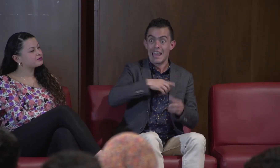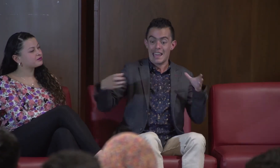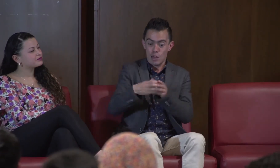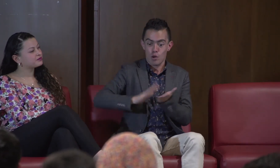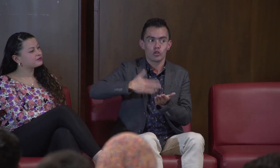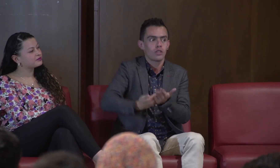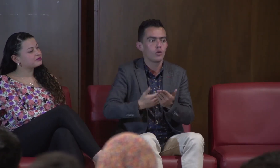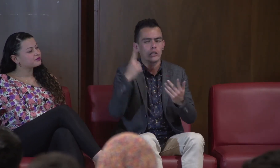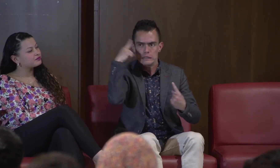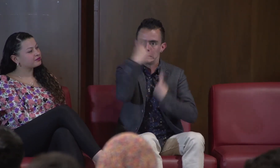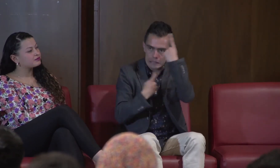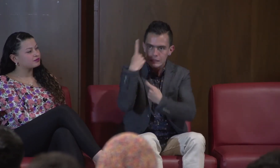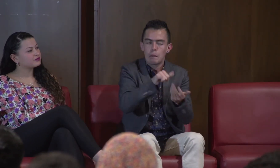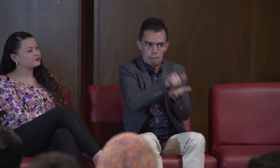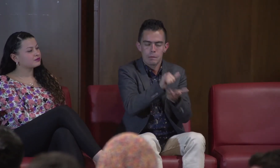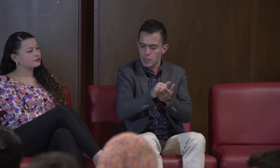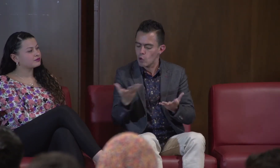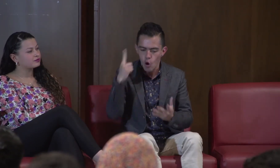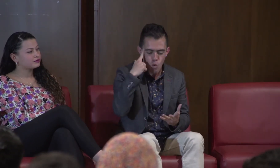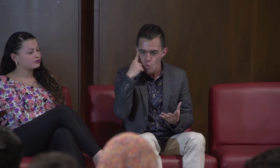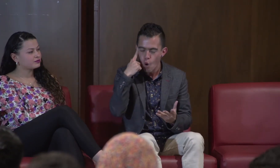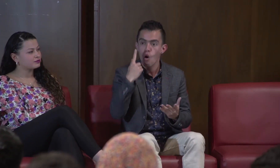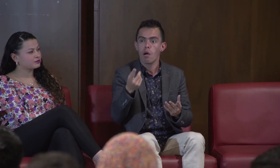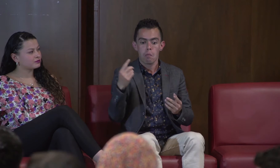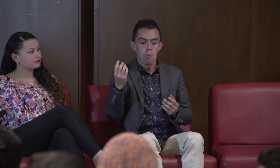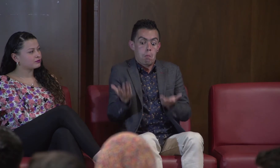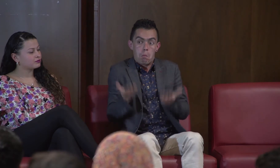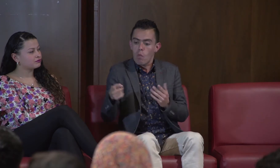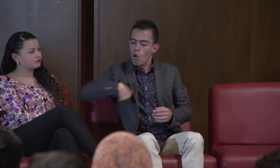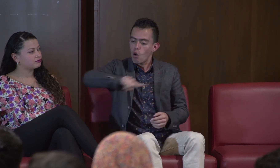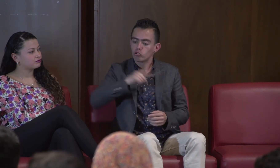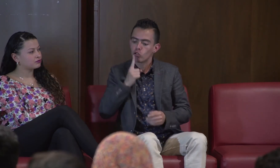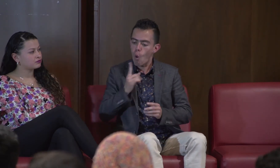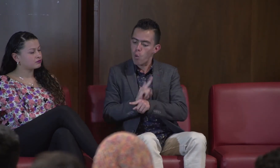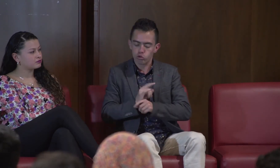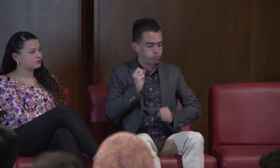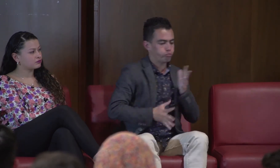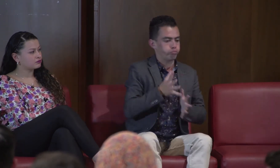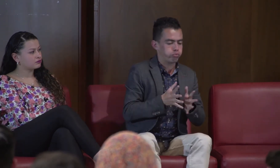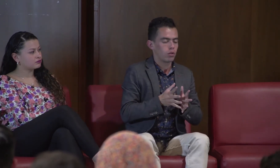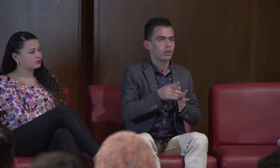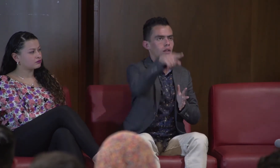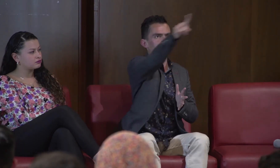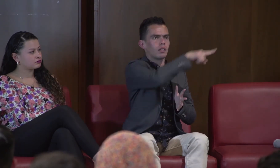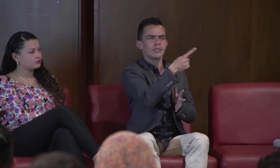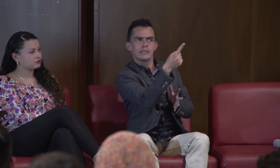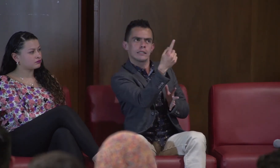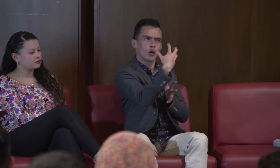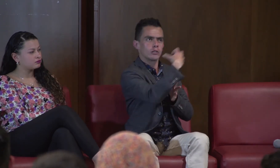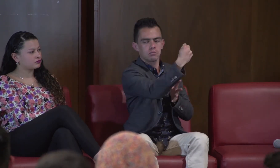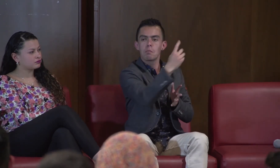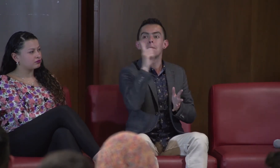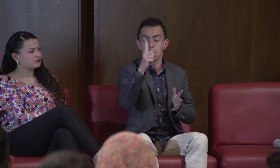para entendernos? Ok. Obviamente ya es un proceso distinto al que nosotros estamos haciendo acá en este producto, un proceso de traducción.